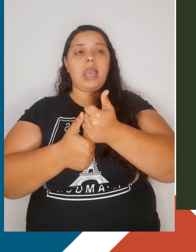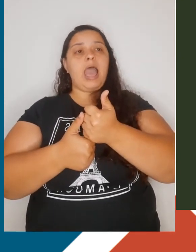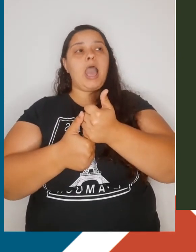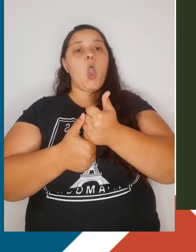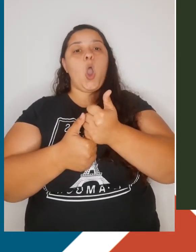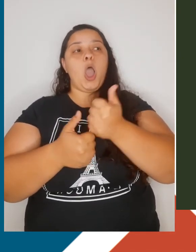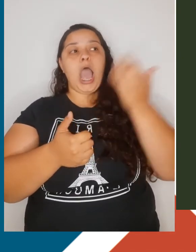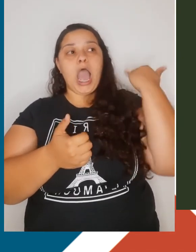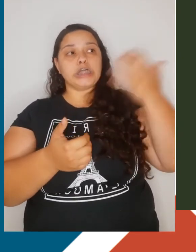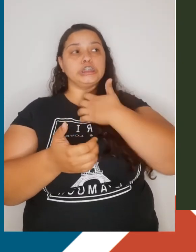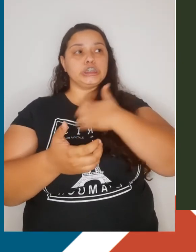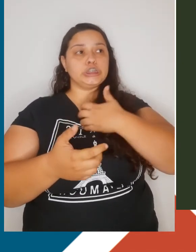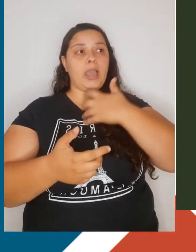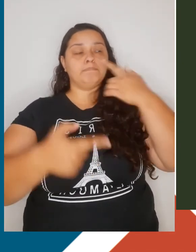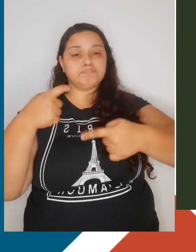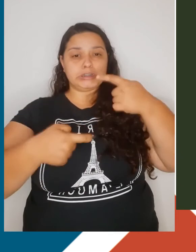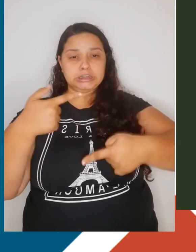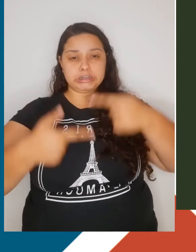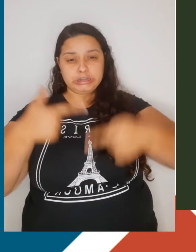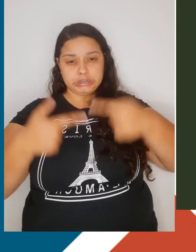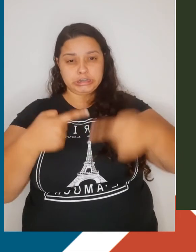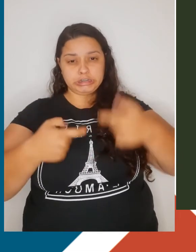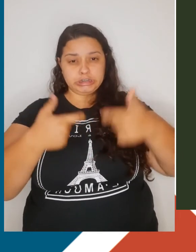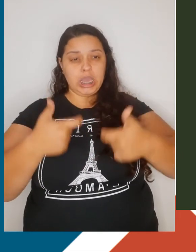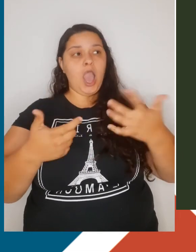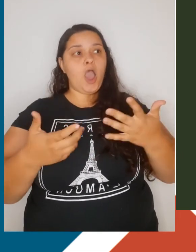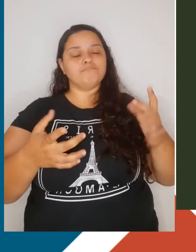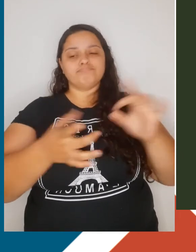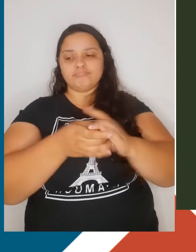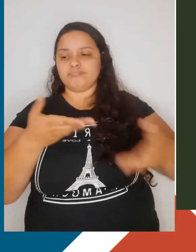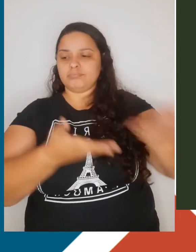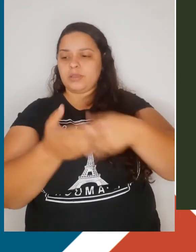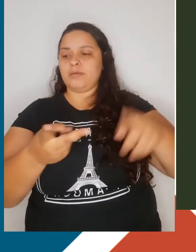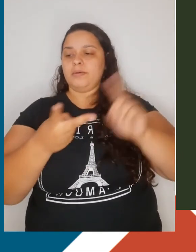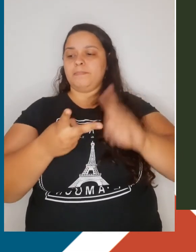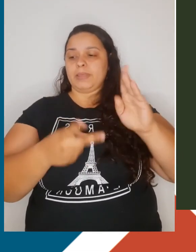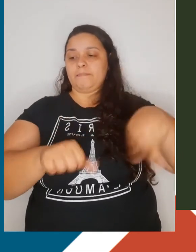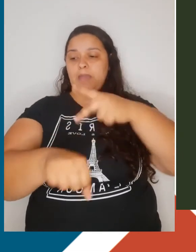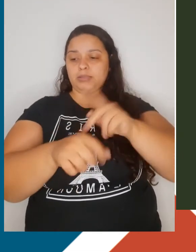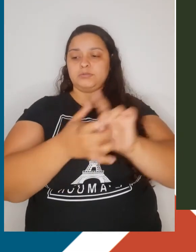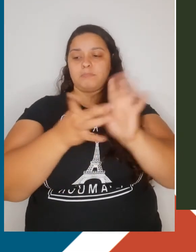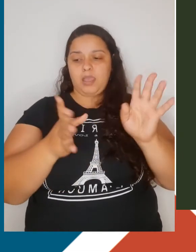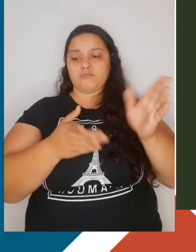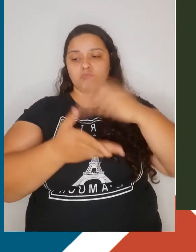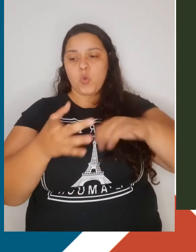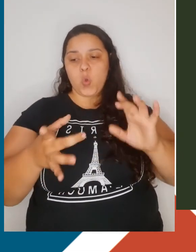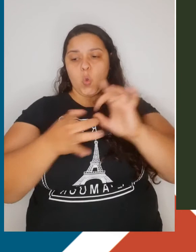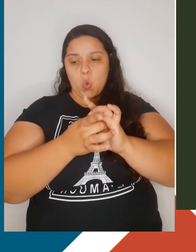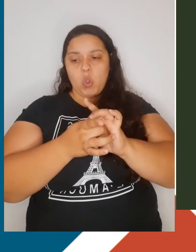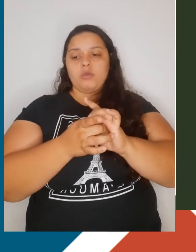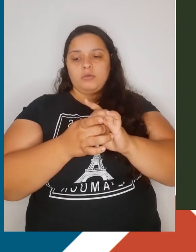as rivalidades pela mútua cooperação. Letra B, os países libertos formaram regimes constitucionais